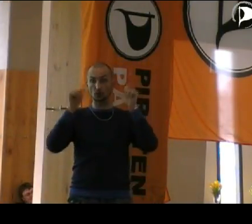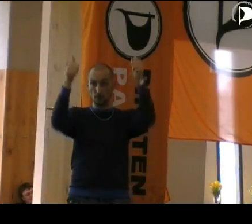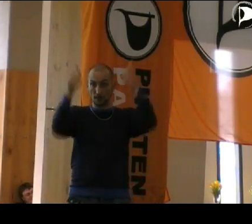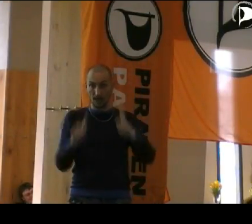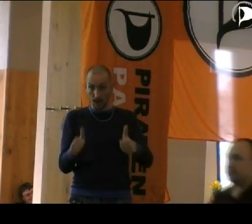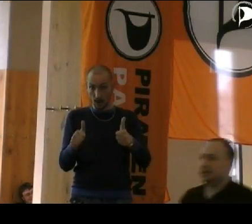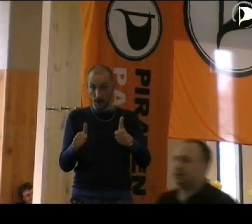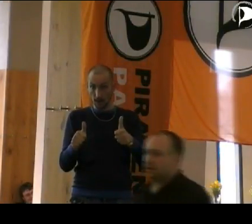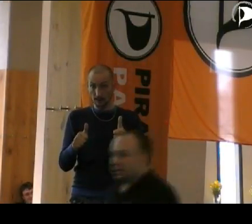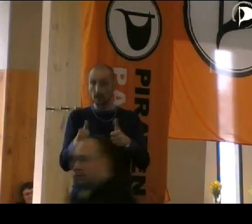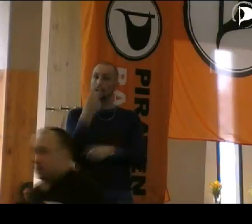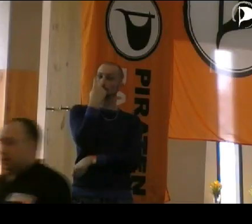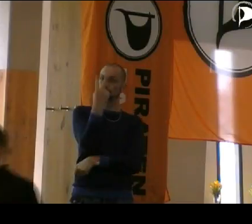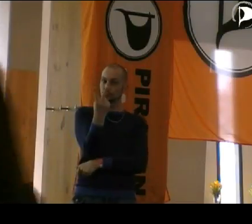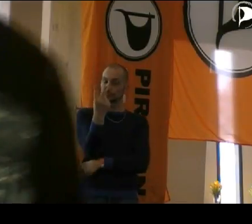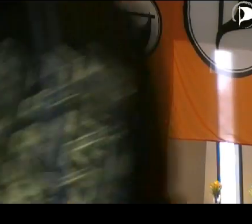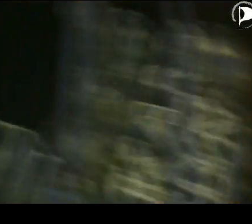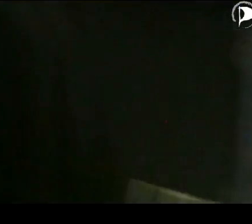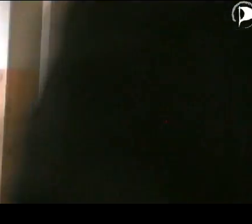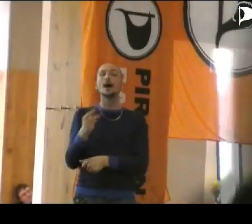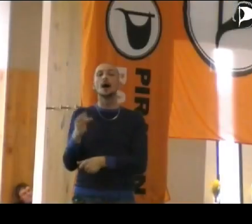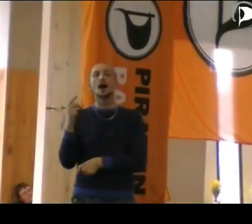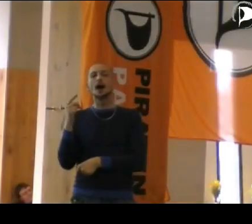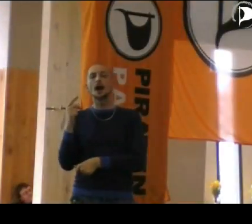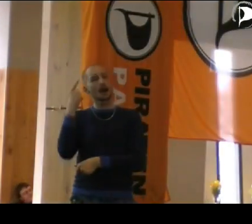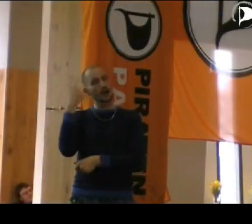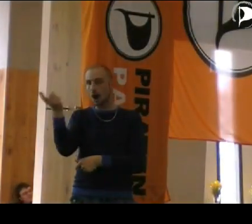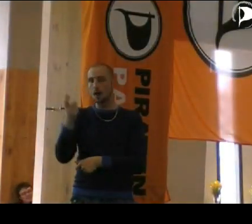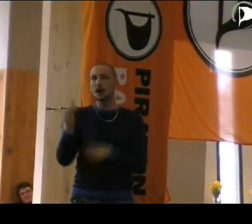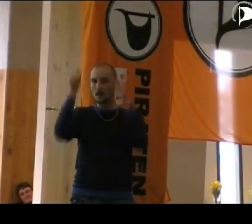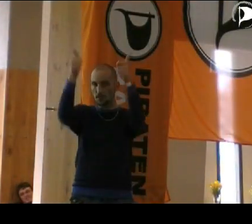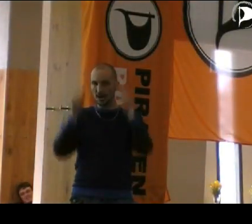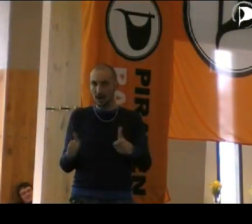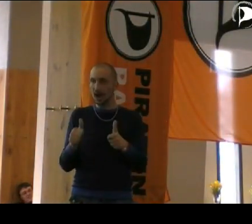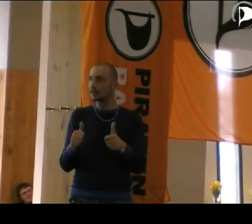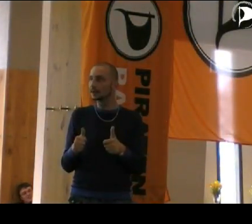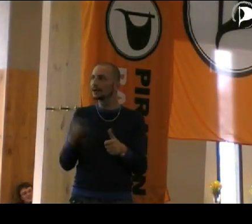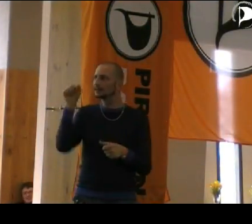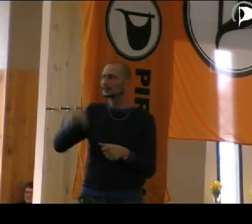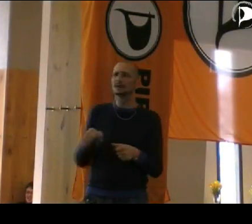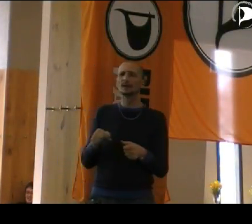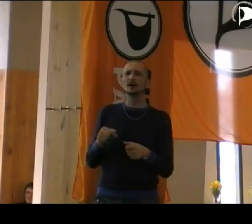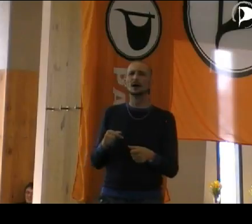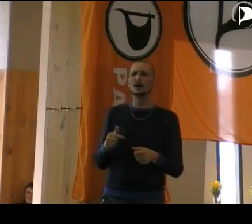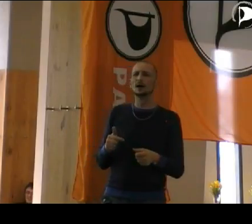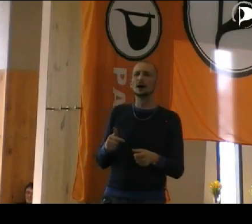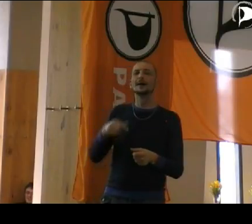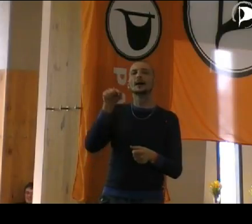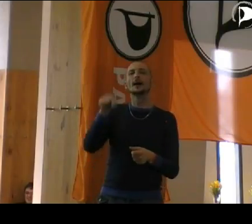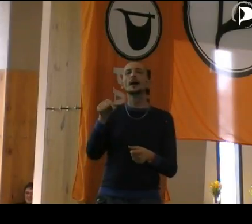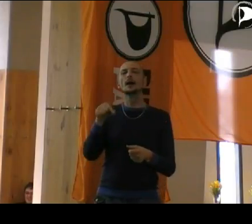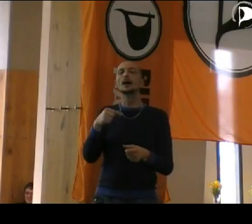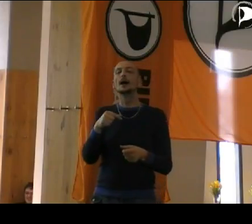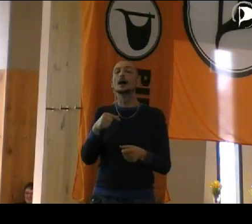plakaten throne sagen kein plakat informiere dich ist mächtig und mützen auf waltraud keine